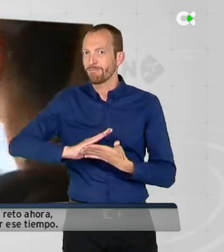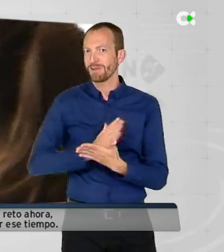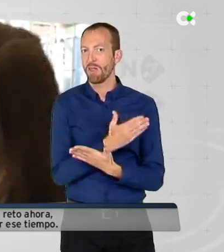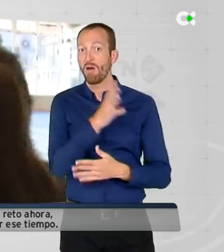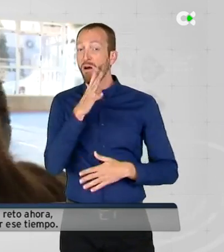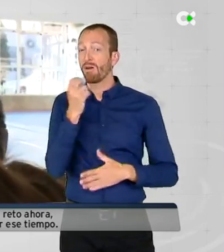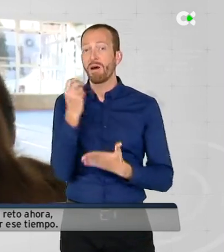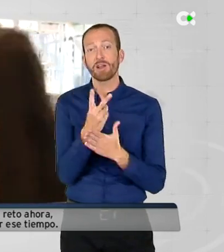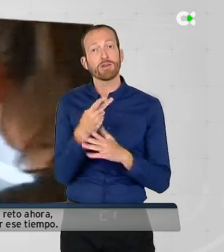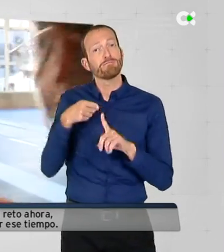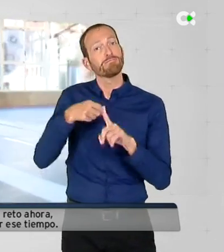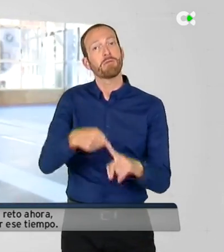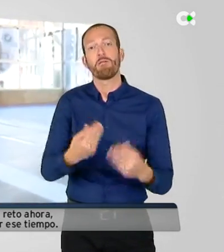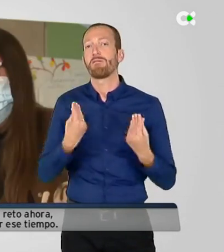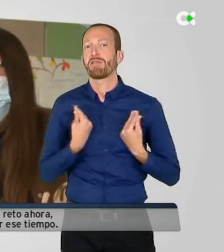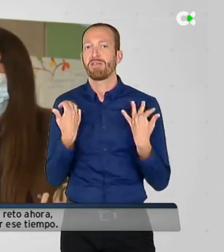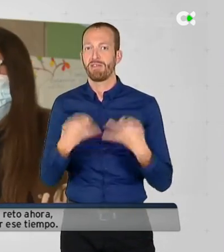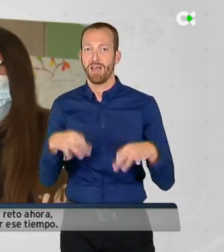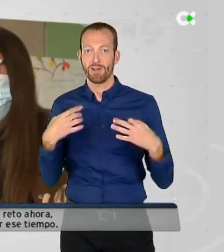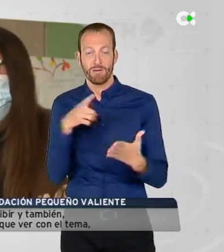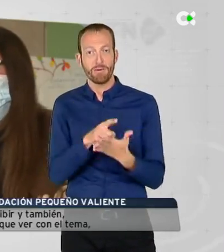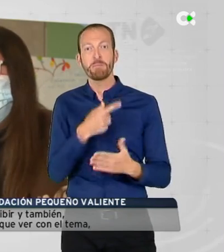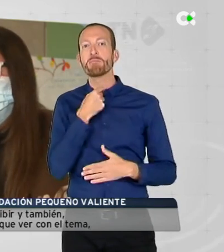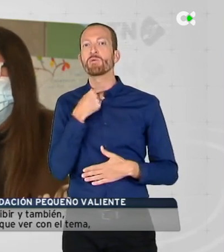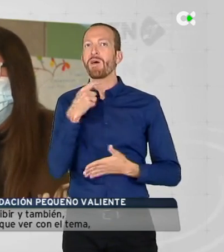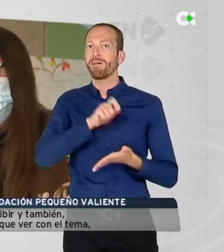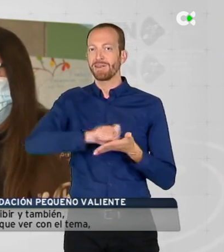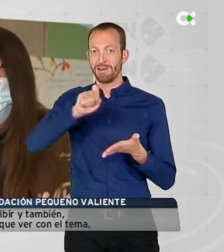ahora es recuperar ese tiempo. Me gusta escribir.